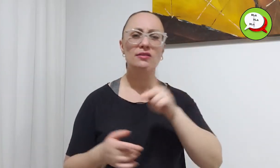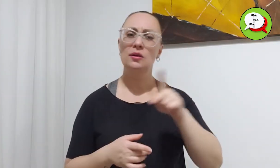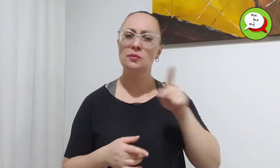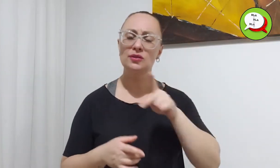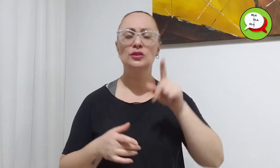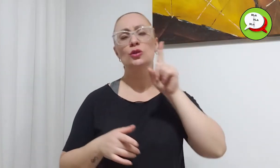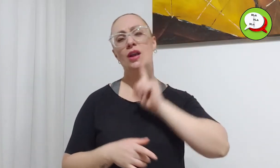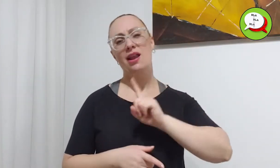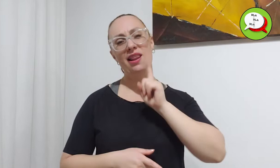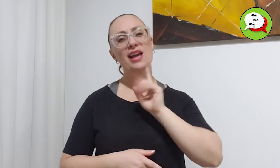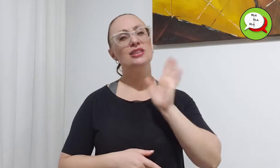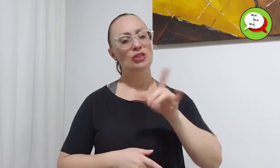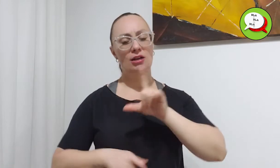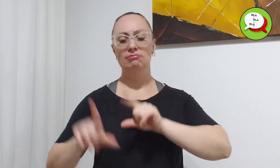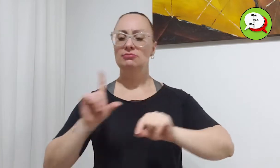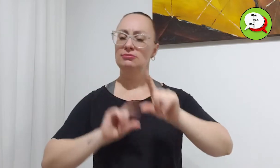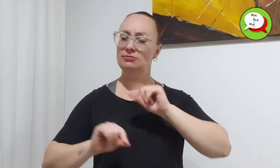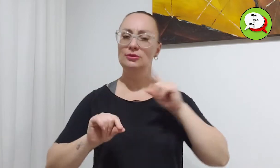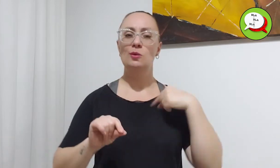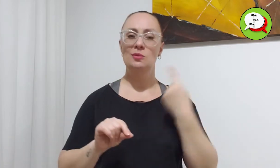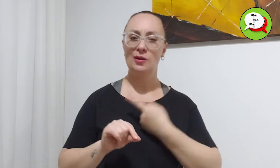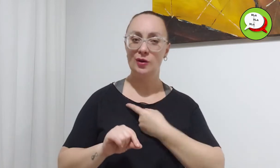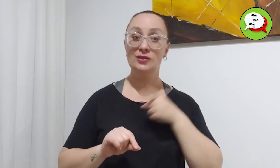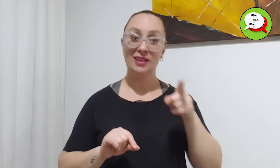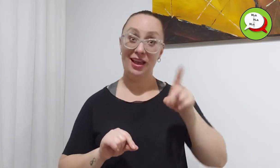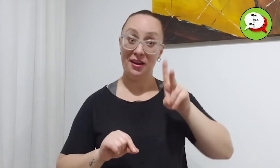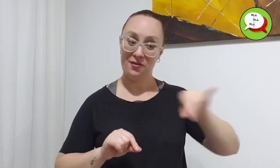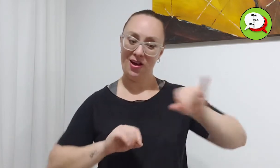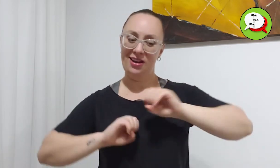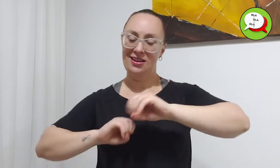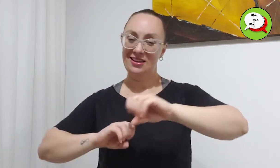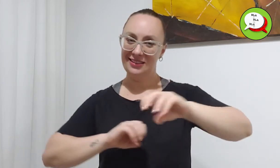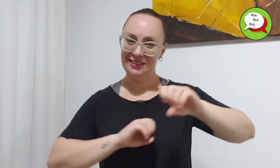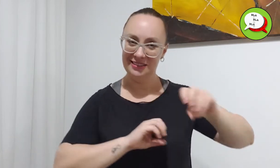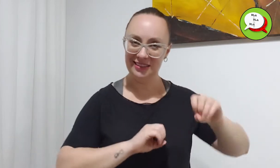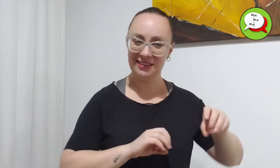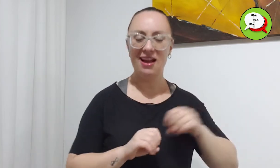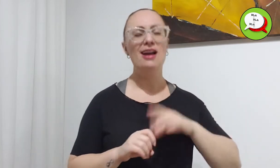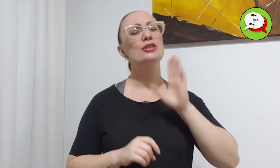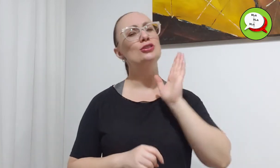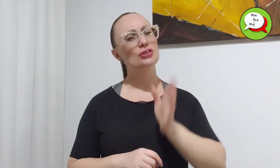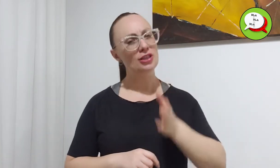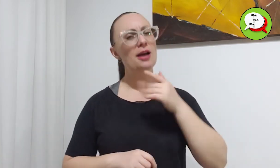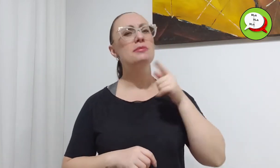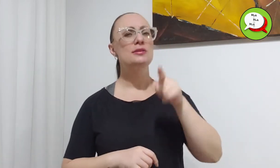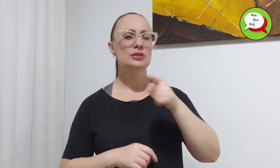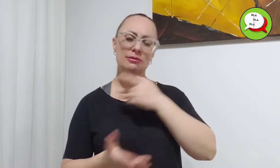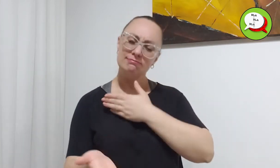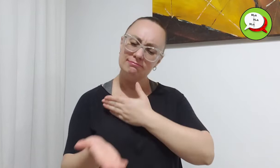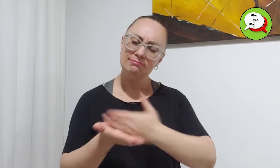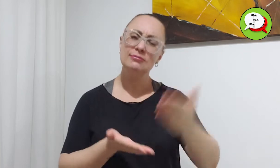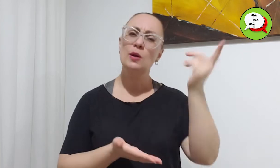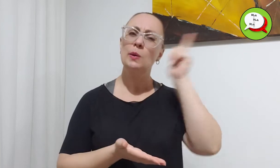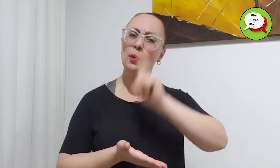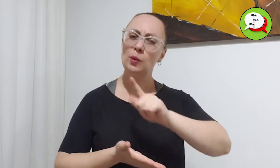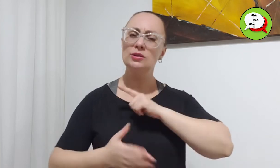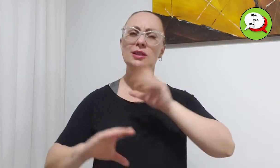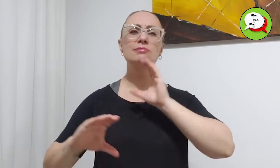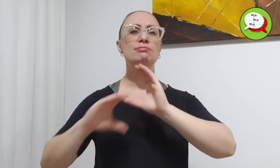professor Alex selecionou para ensinar para a gente, já para a gente conseguir se